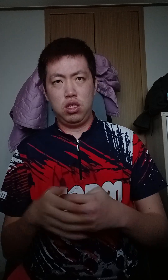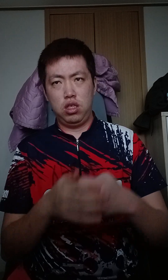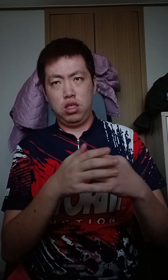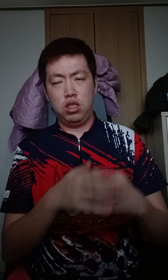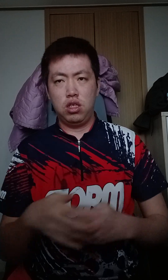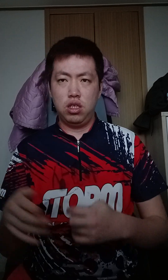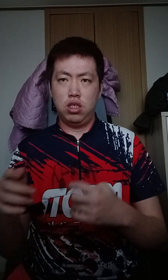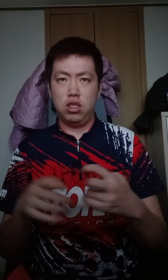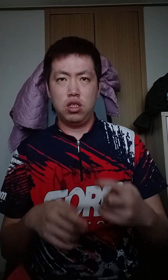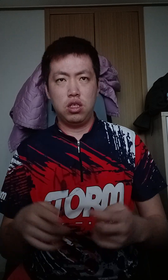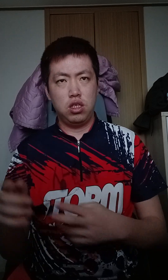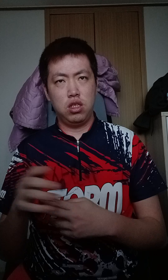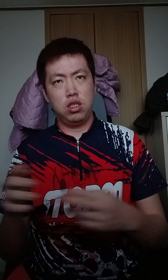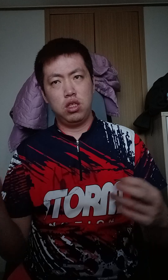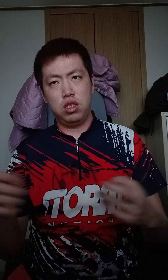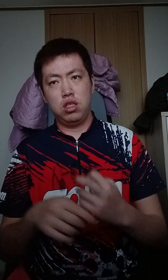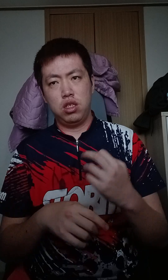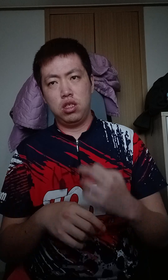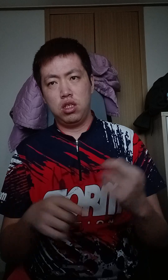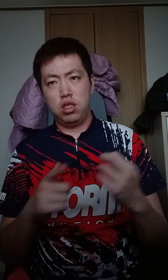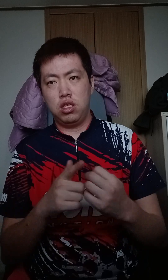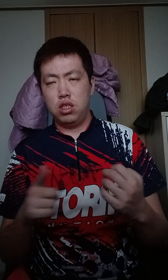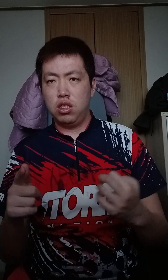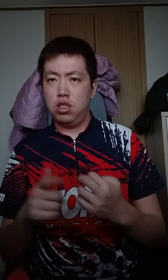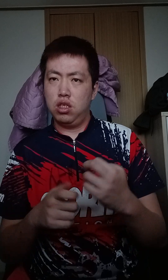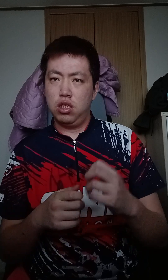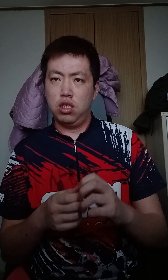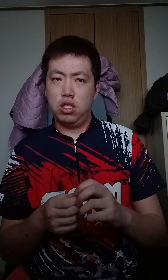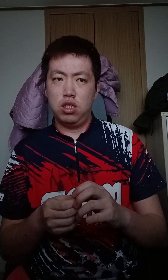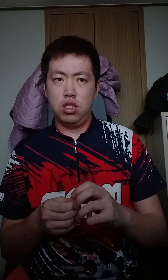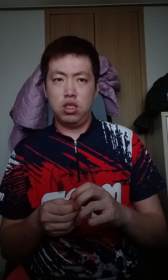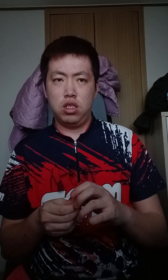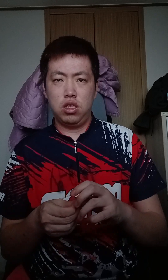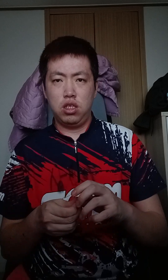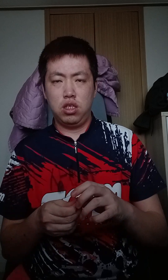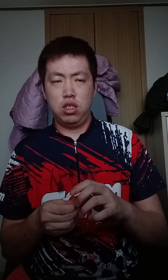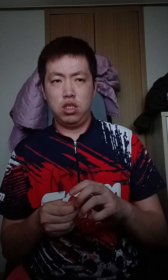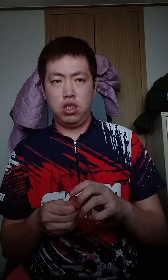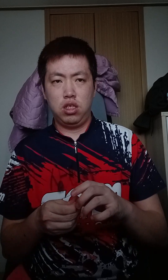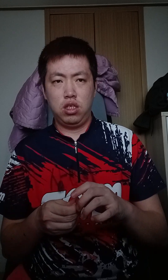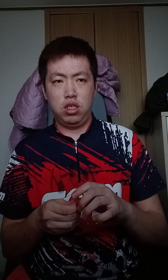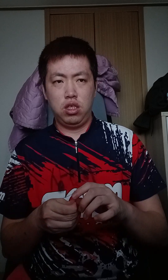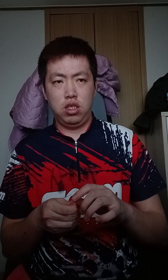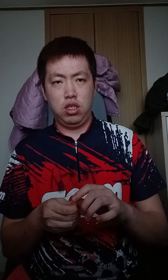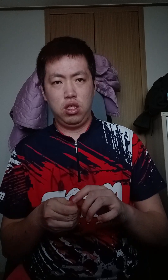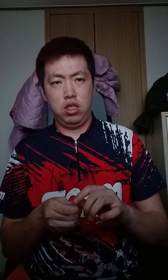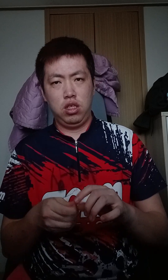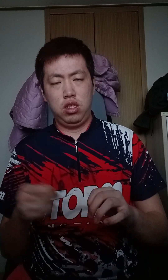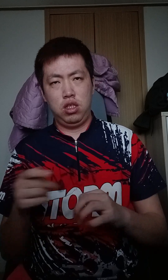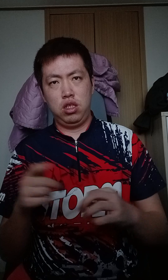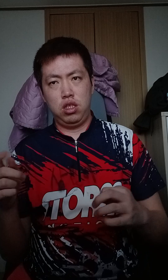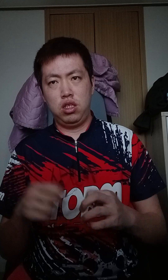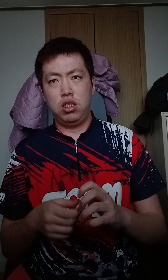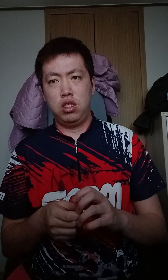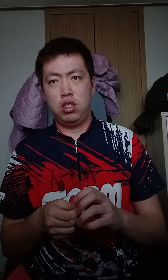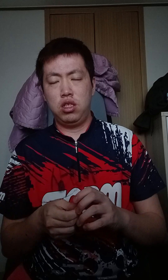출입구를 신설하거나 지하 2층에 화장실을 설치해 줄 것을 요청한 지 1년. 도시철도공사는 예산 부족 등을